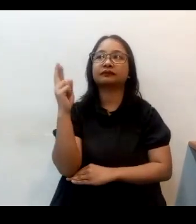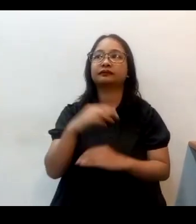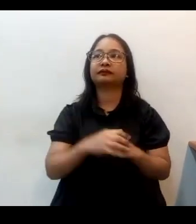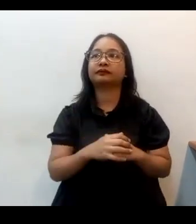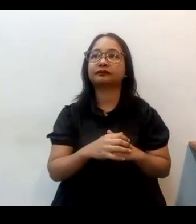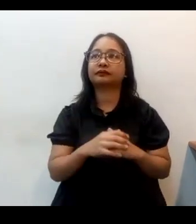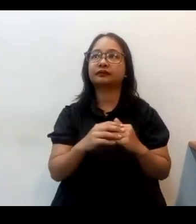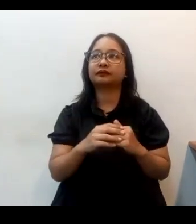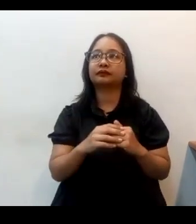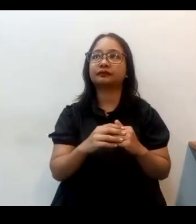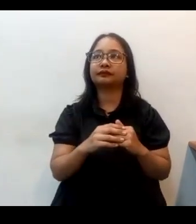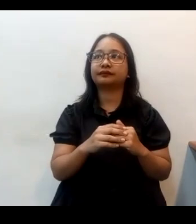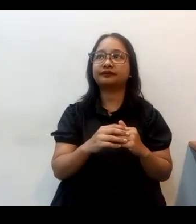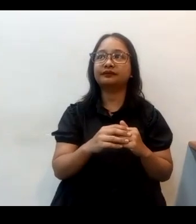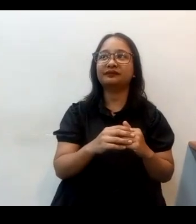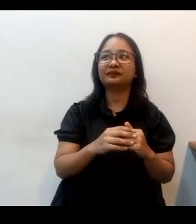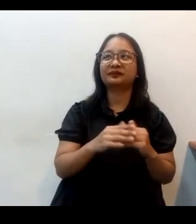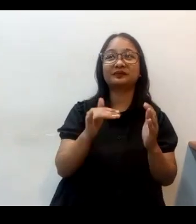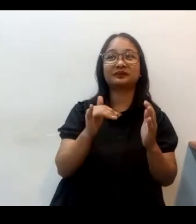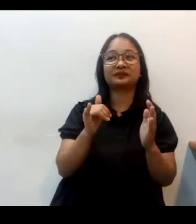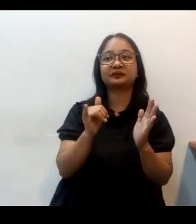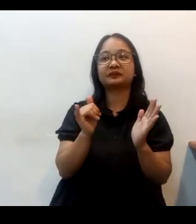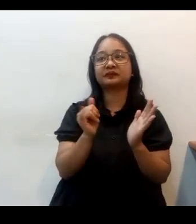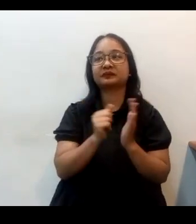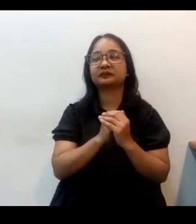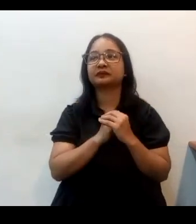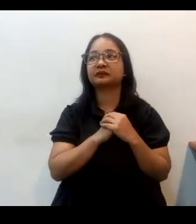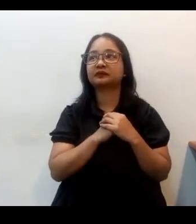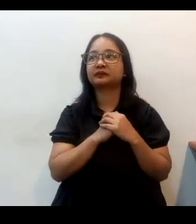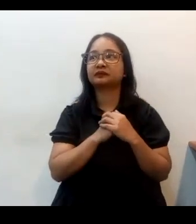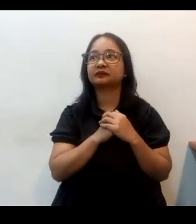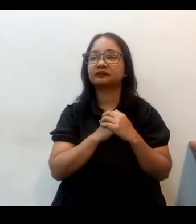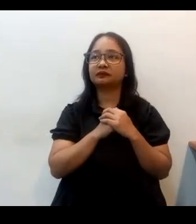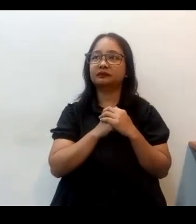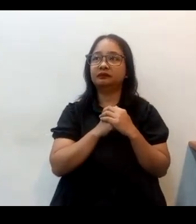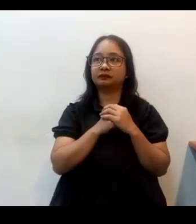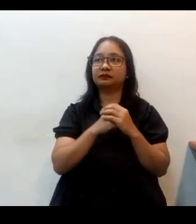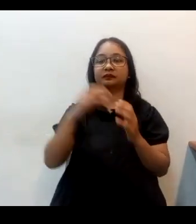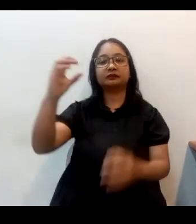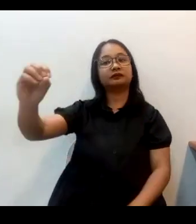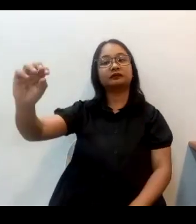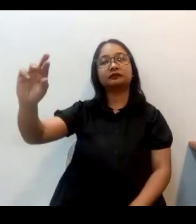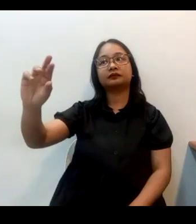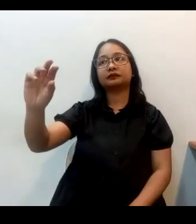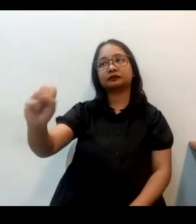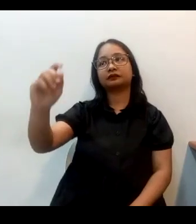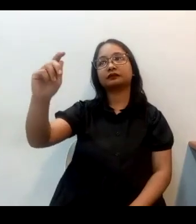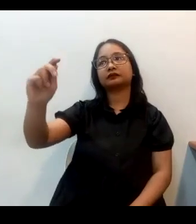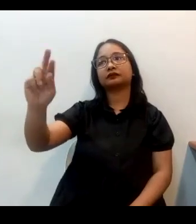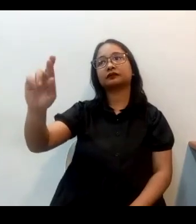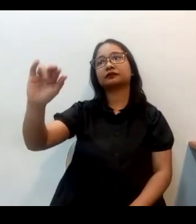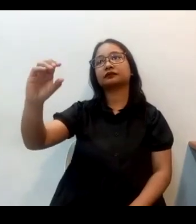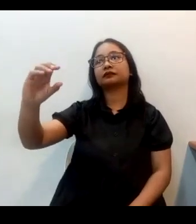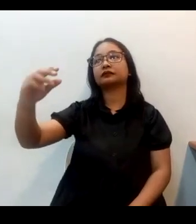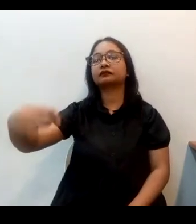So, the ants is going. Yung langgam na malakad. That much it has a very good eyesight. Kaya ganun po kainaw yung kanyang